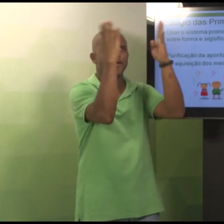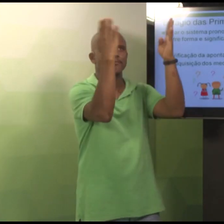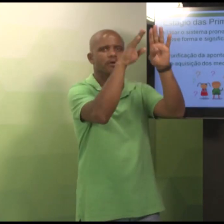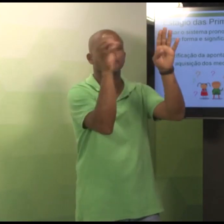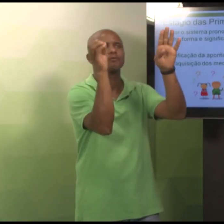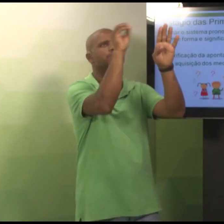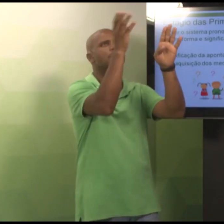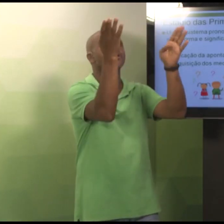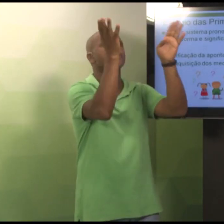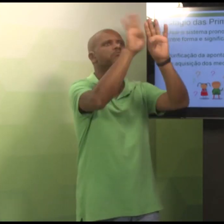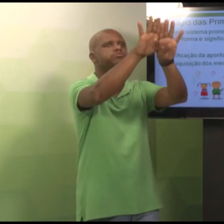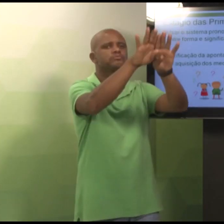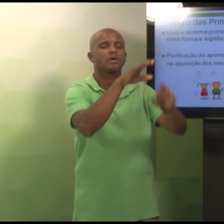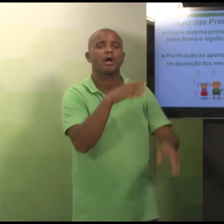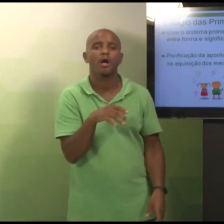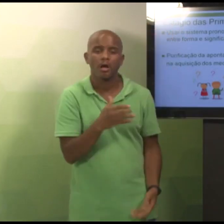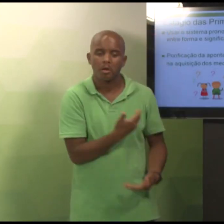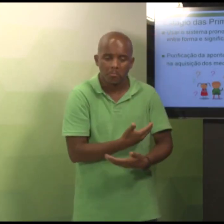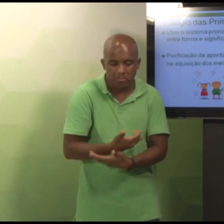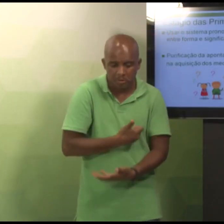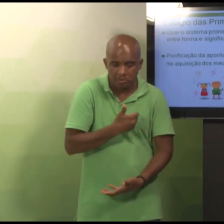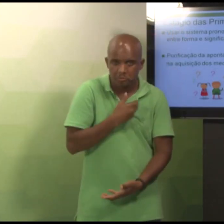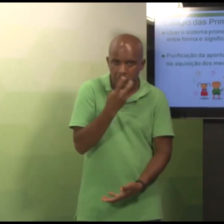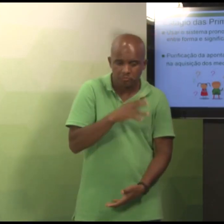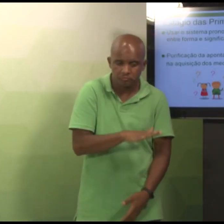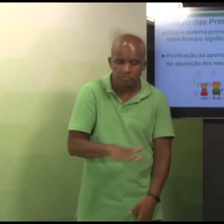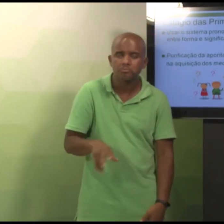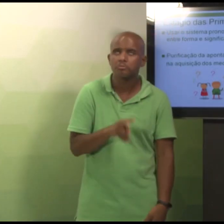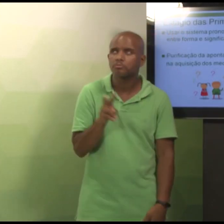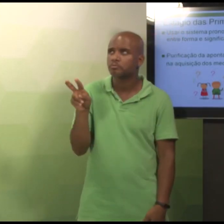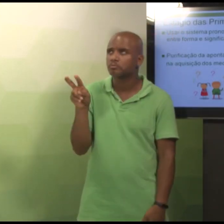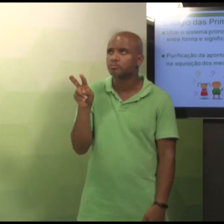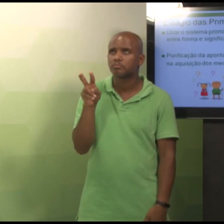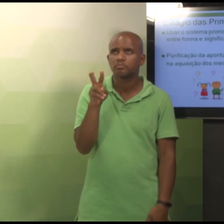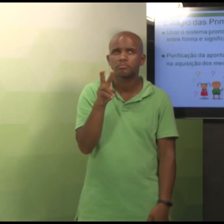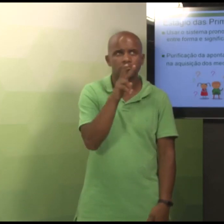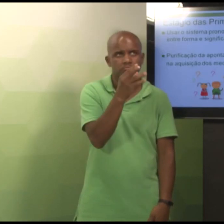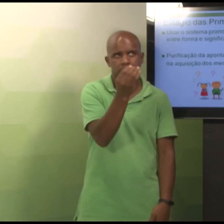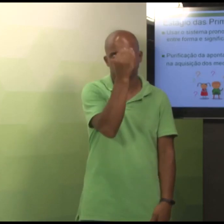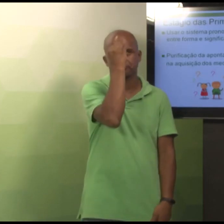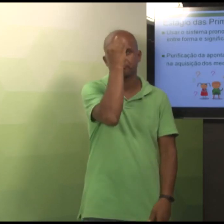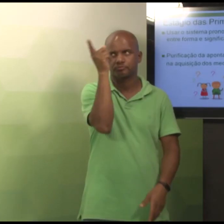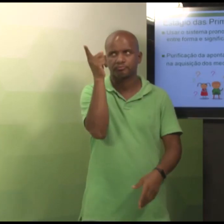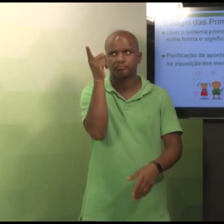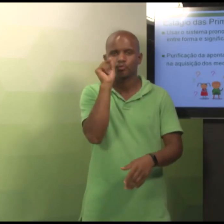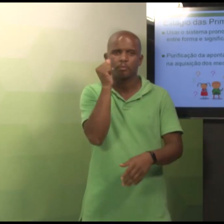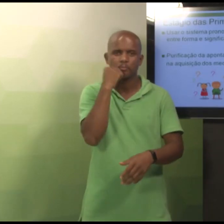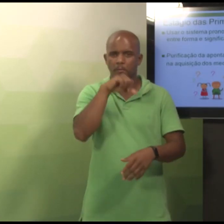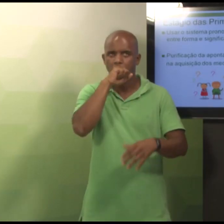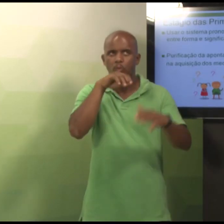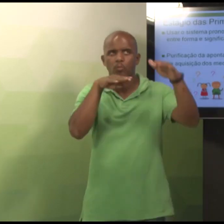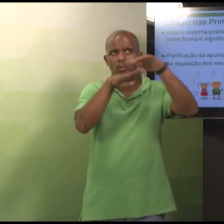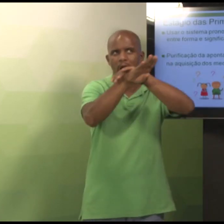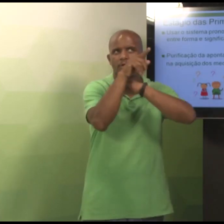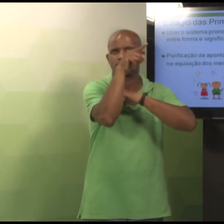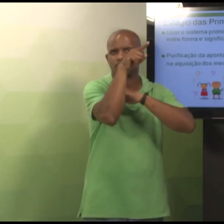utiliza-se sinais de contexto diário. Vamos supor que a mãe ou o pai coloque um biscoito no armário, a criança vai